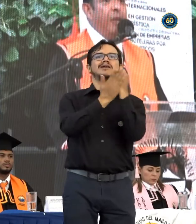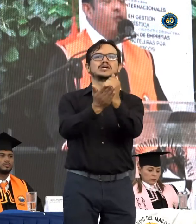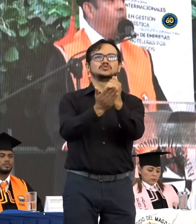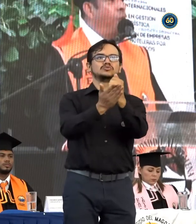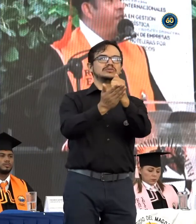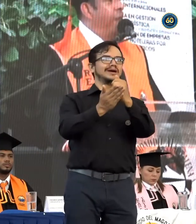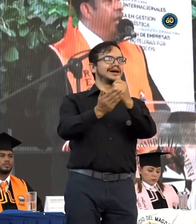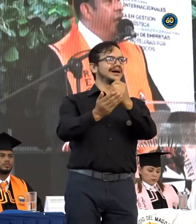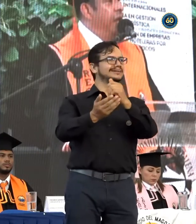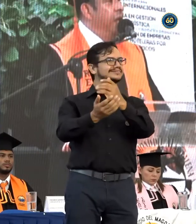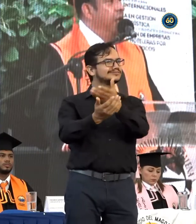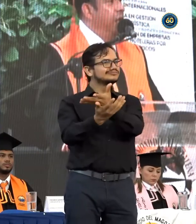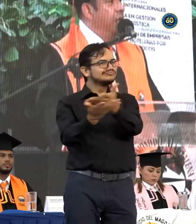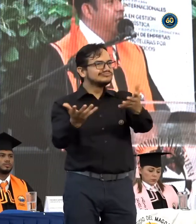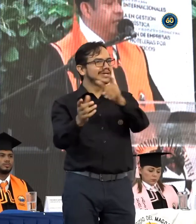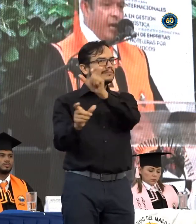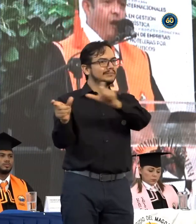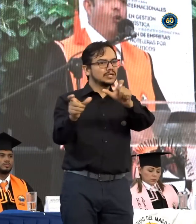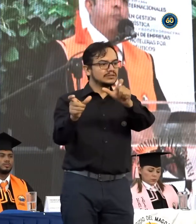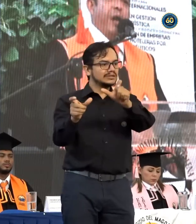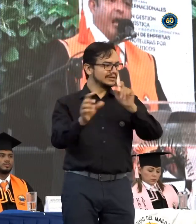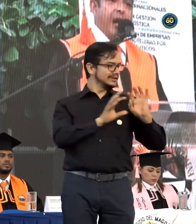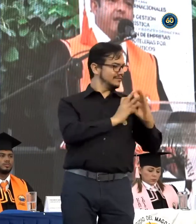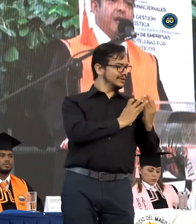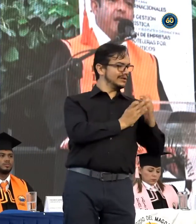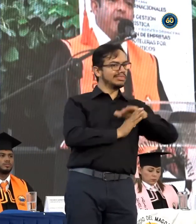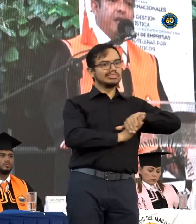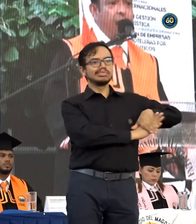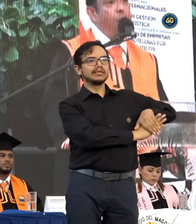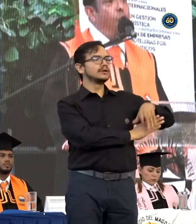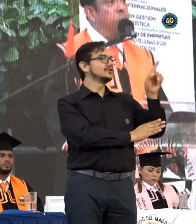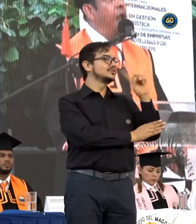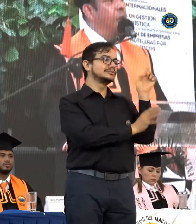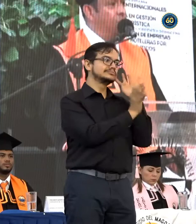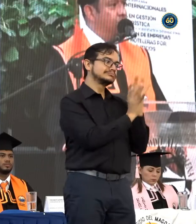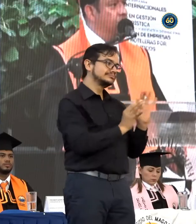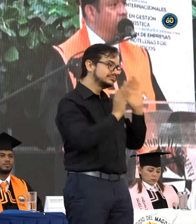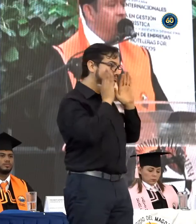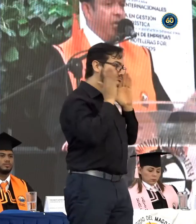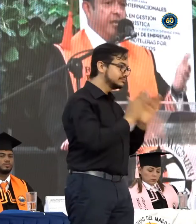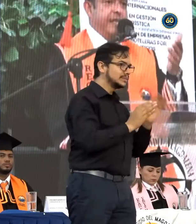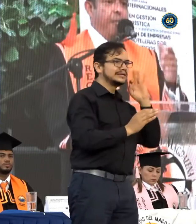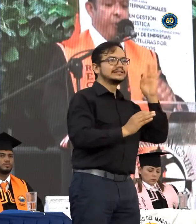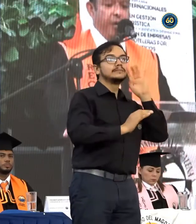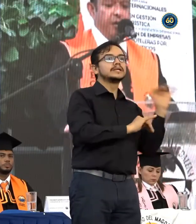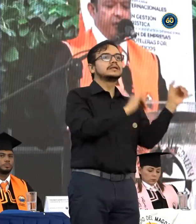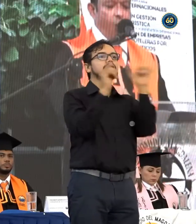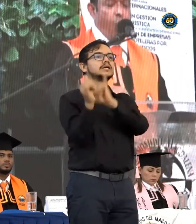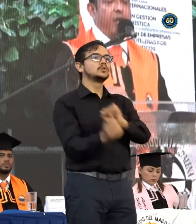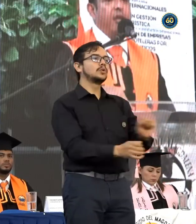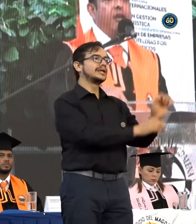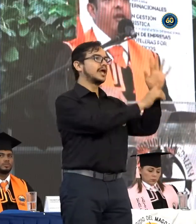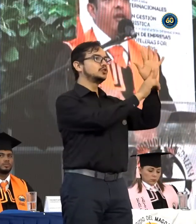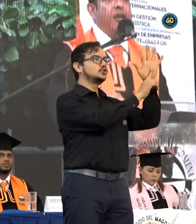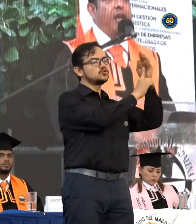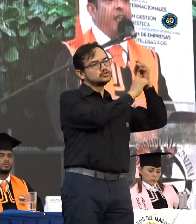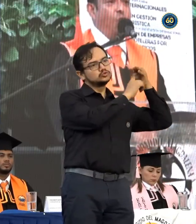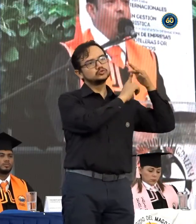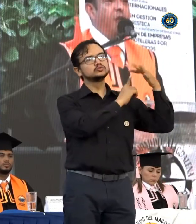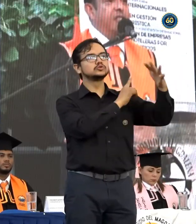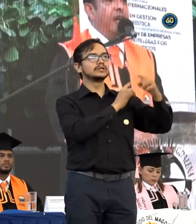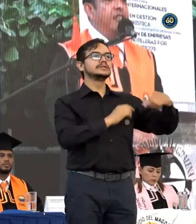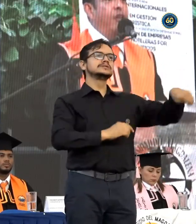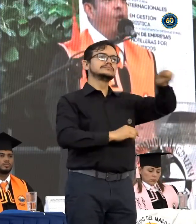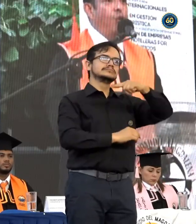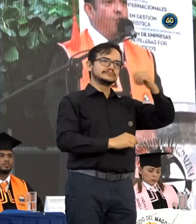familia sean luz para la casa y sean luz para el mundo y siempre Recuerden que esta universidad está